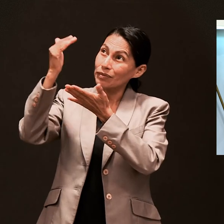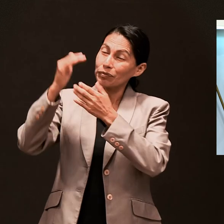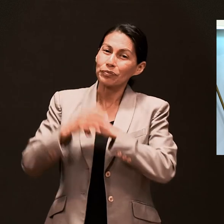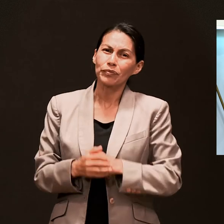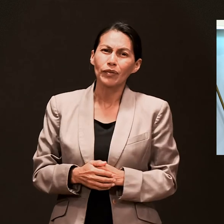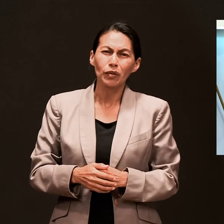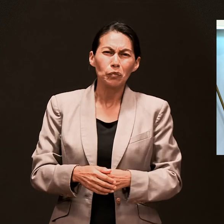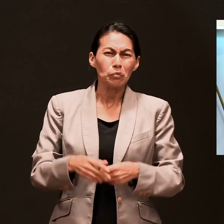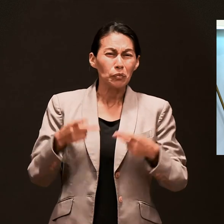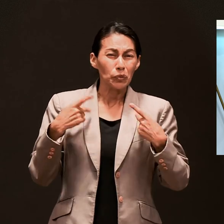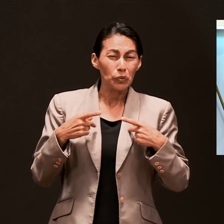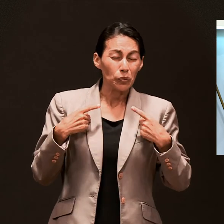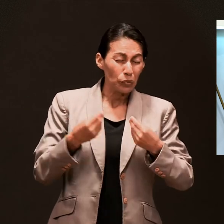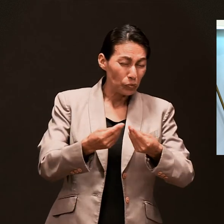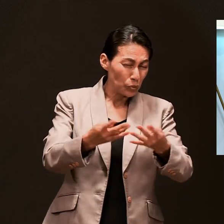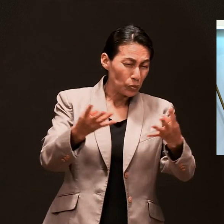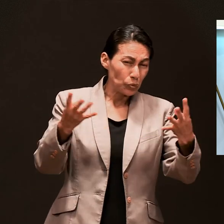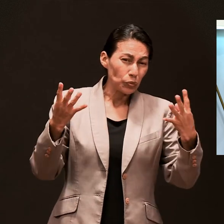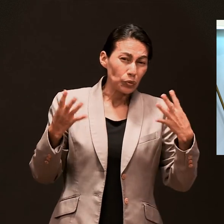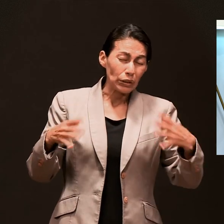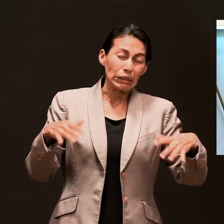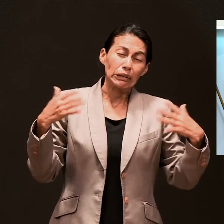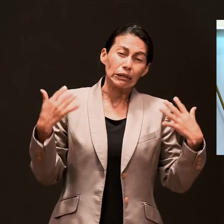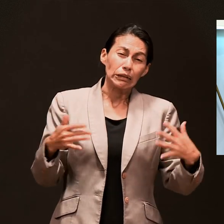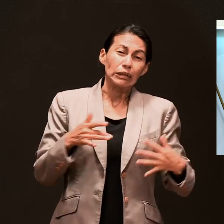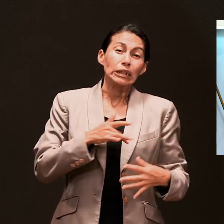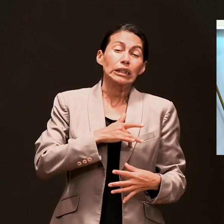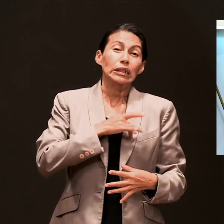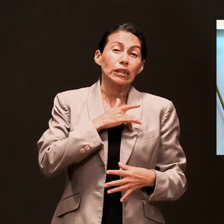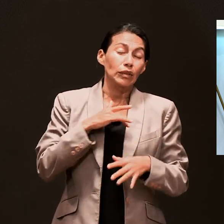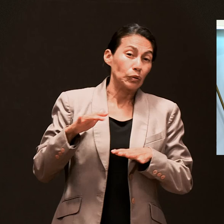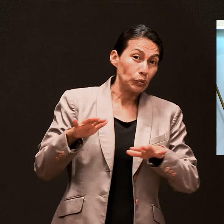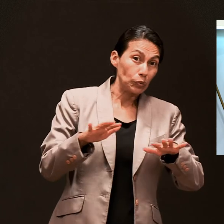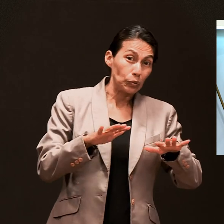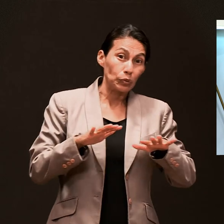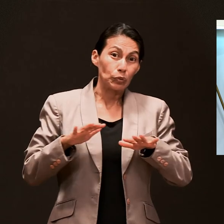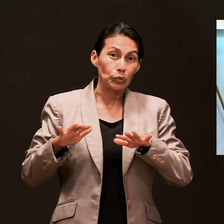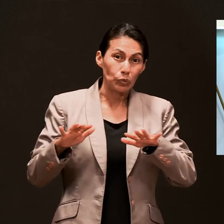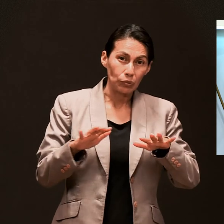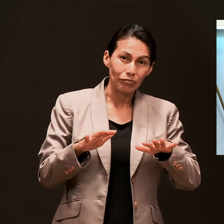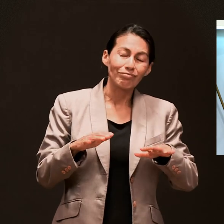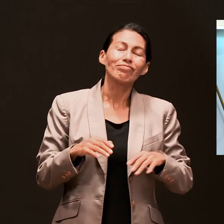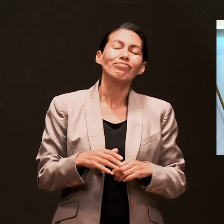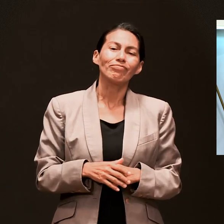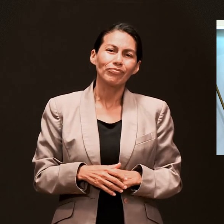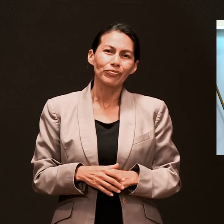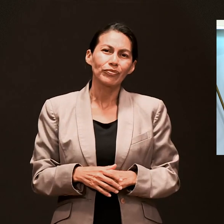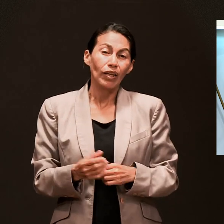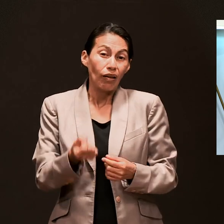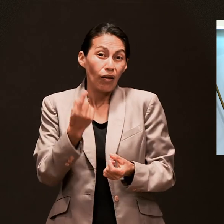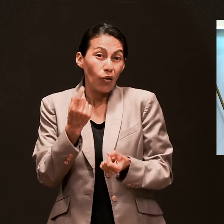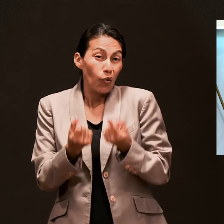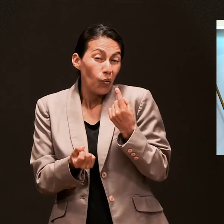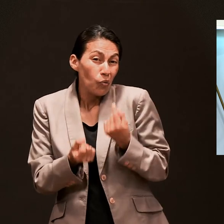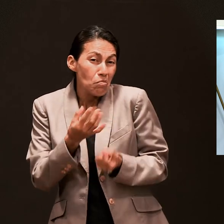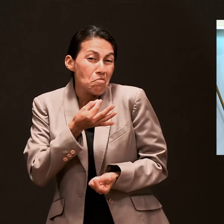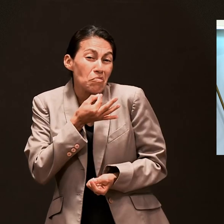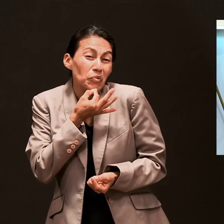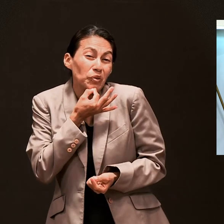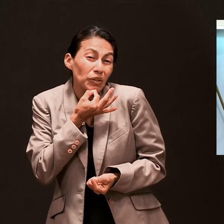tu testimonio de agradecimiento a Dios muchos sintieron este movimiento